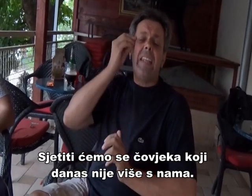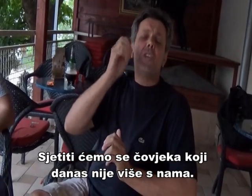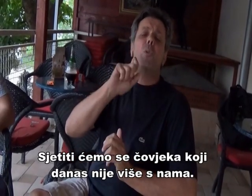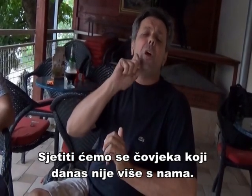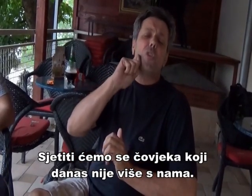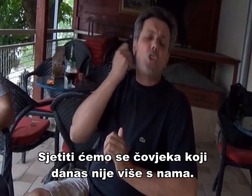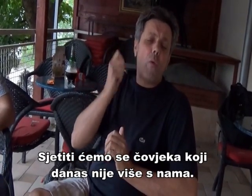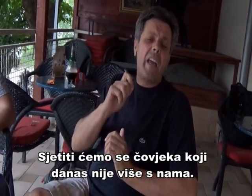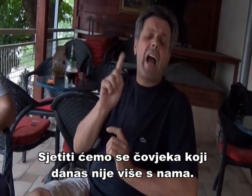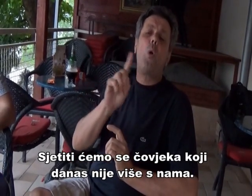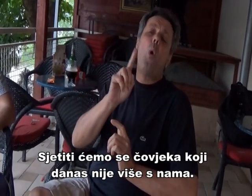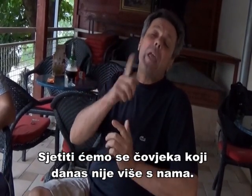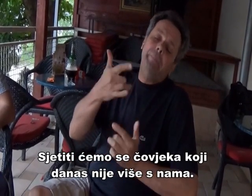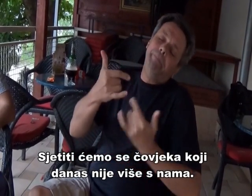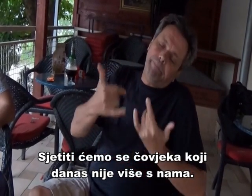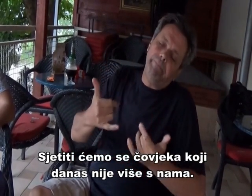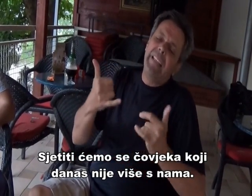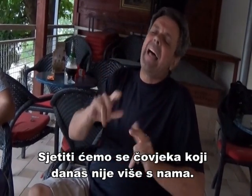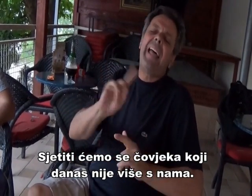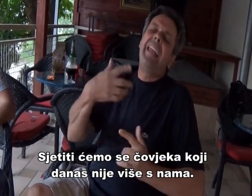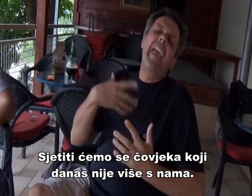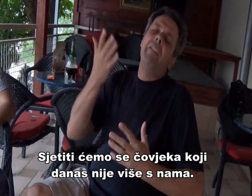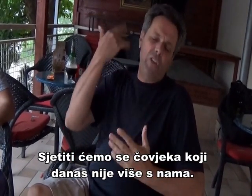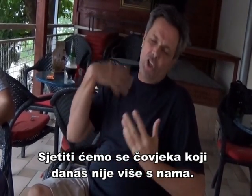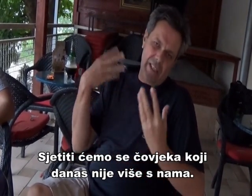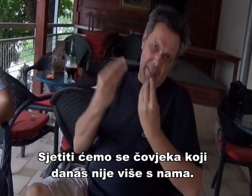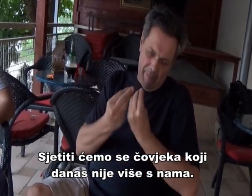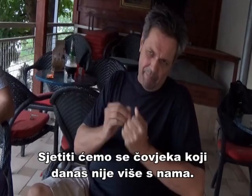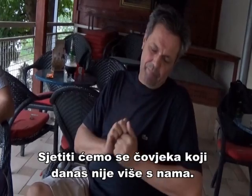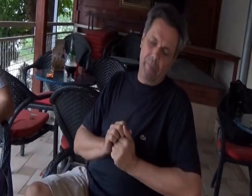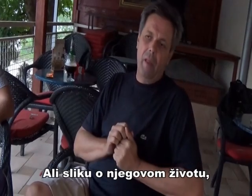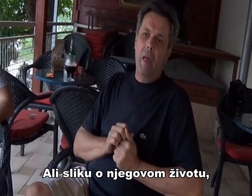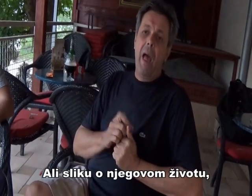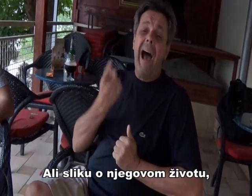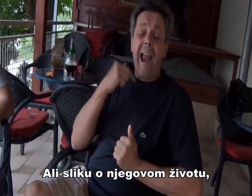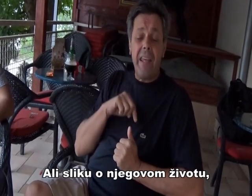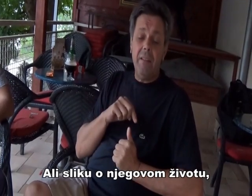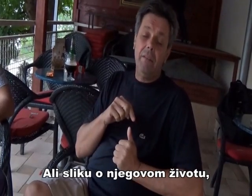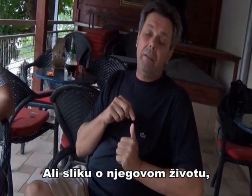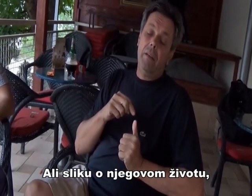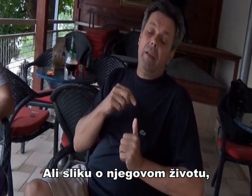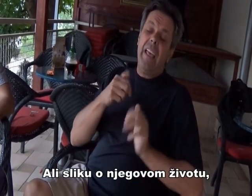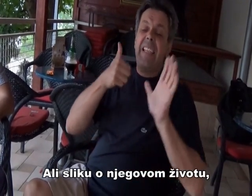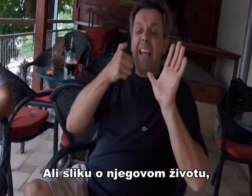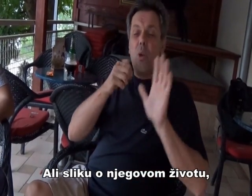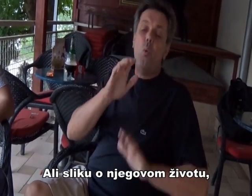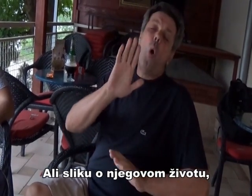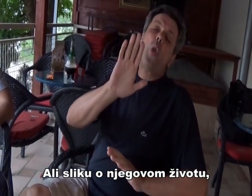Sjetio sam ćemo se čovjeka koji sada nije više s nama. Ali sliku o